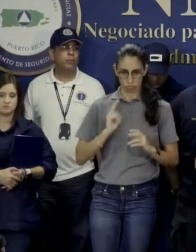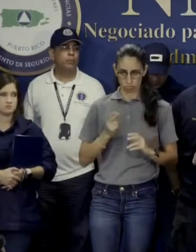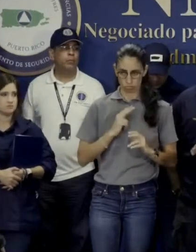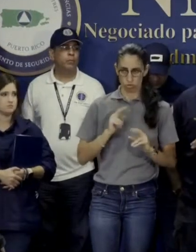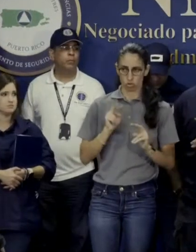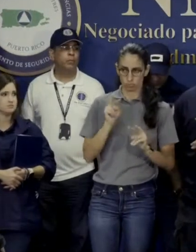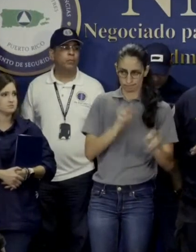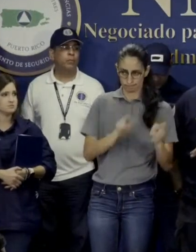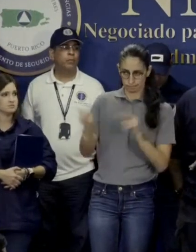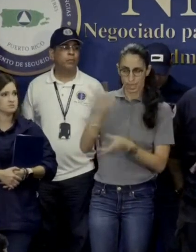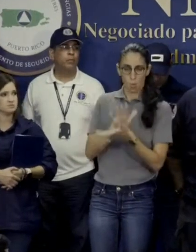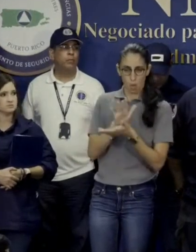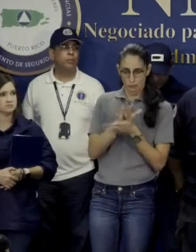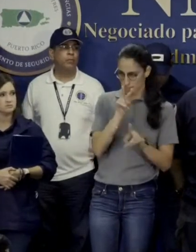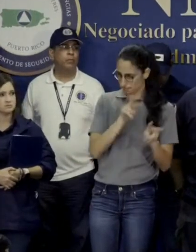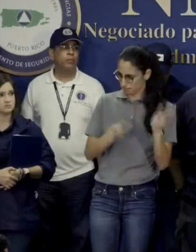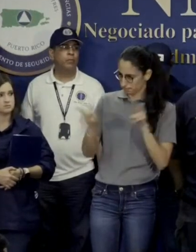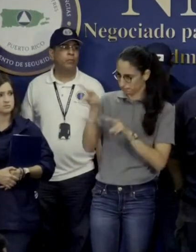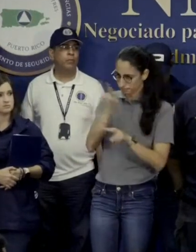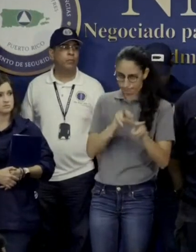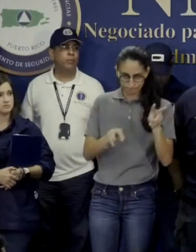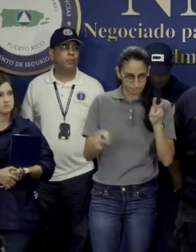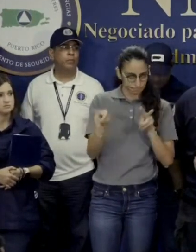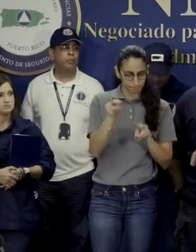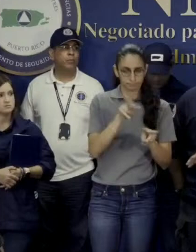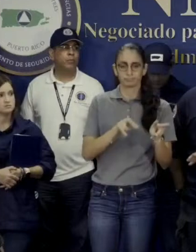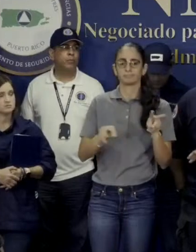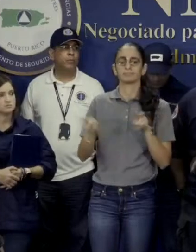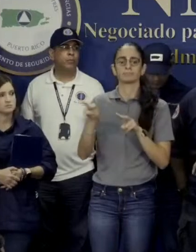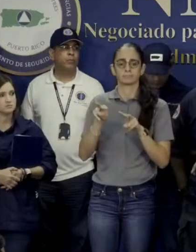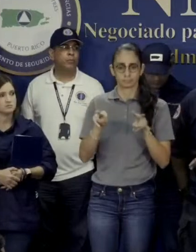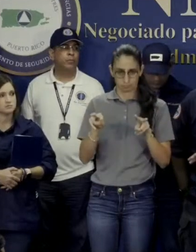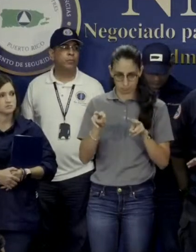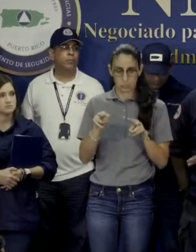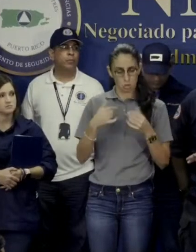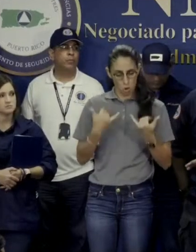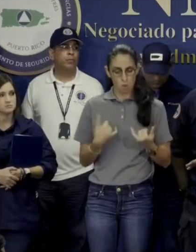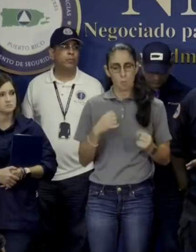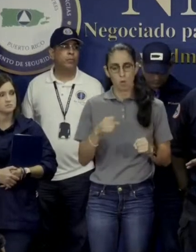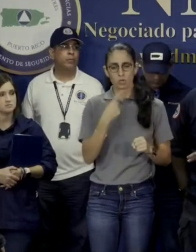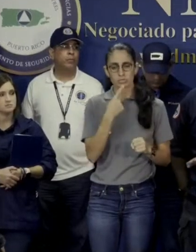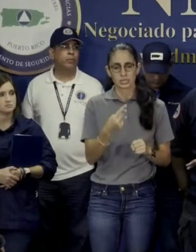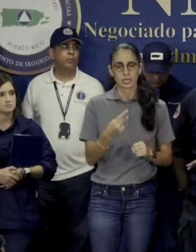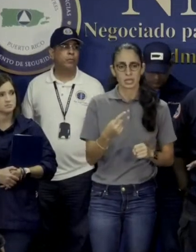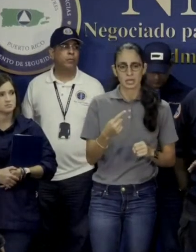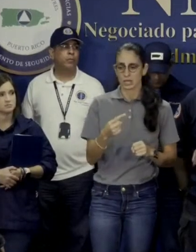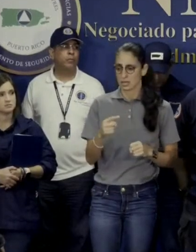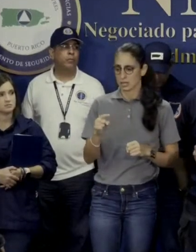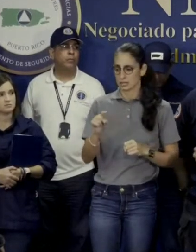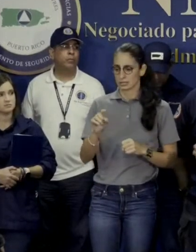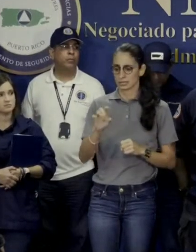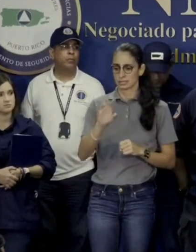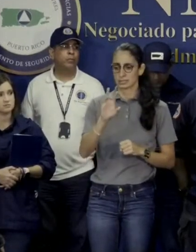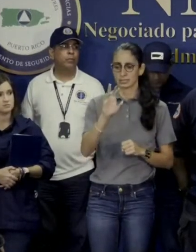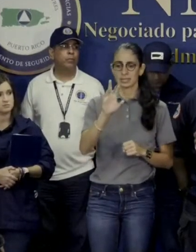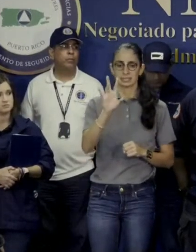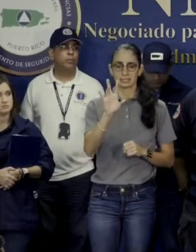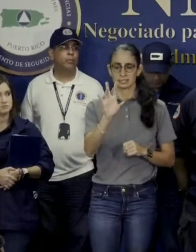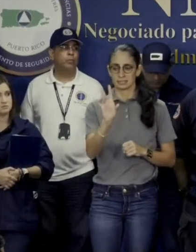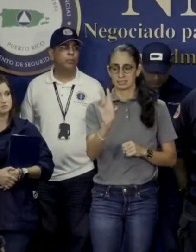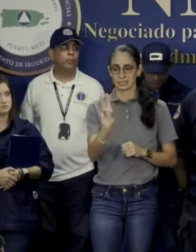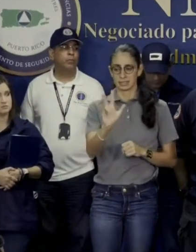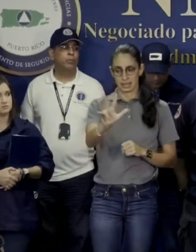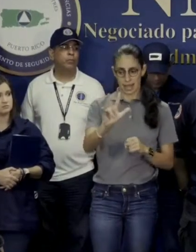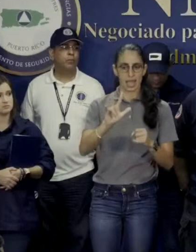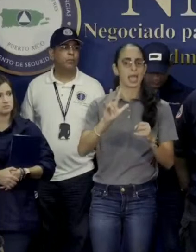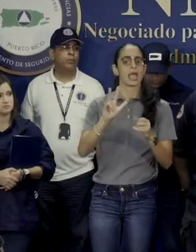de las escuelas. Ya estamos mirando la conectividad de las escuelas. Hoy por hoy te puedo adelantar que hay unas 73 escuelas que están activas. Así que ya los sistemas nos están